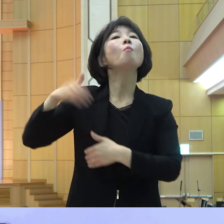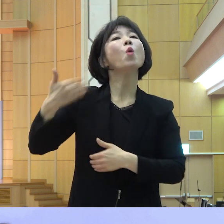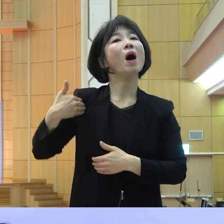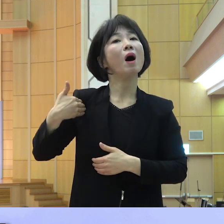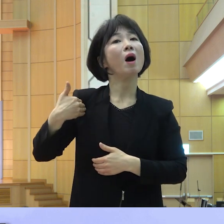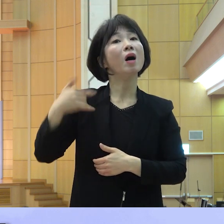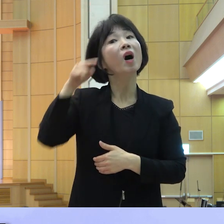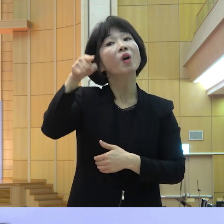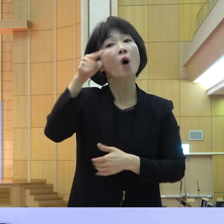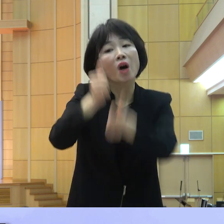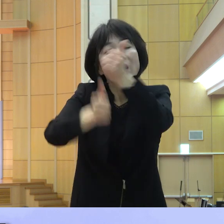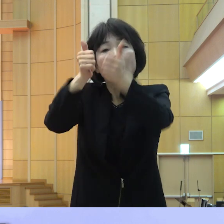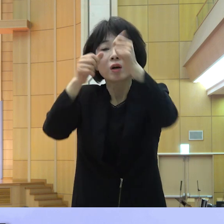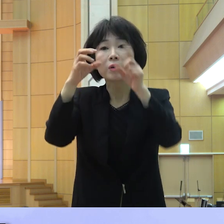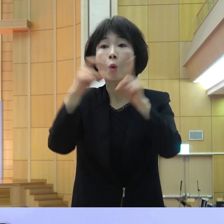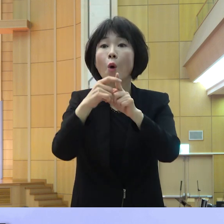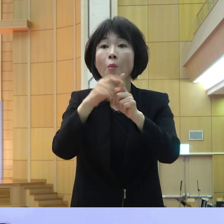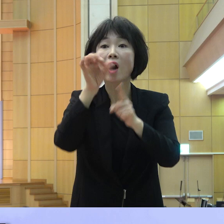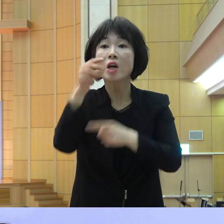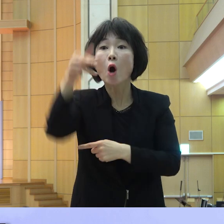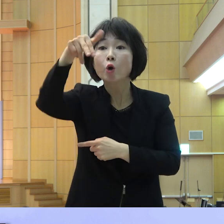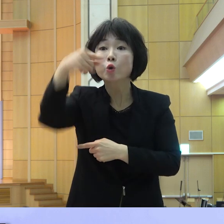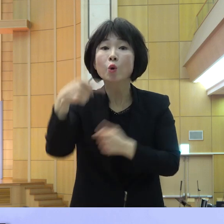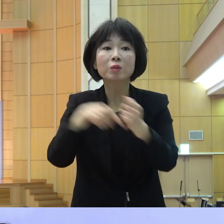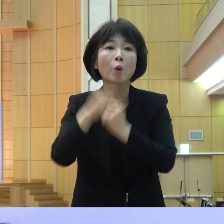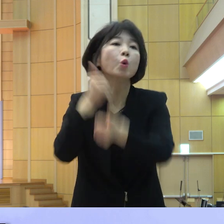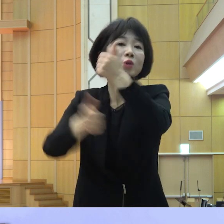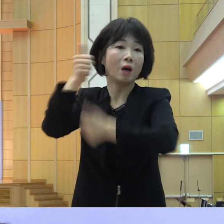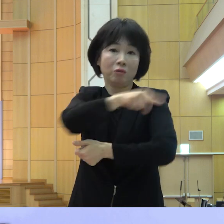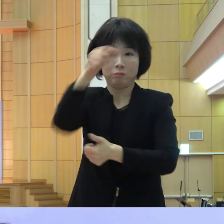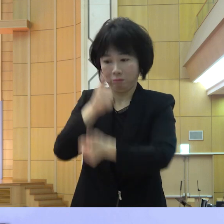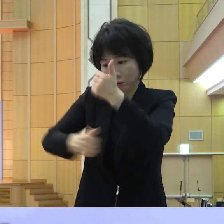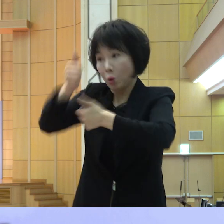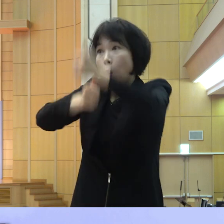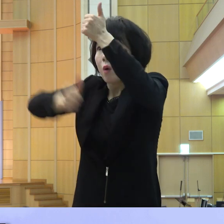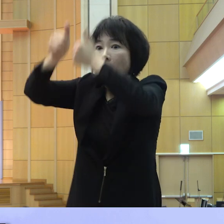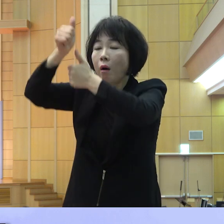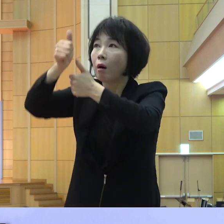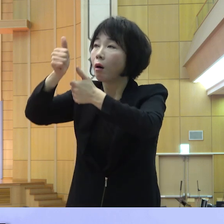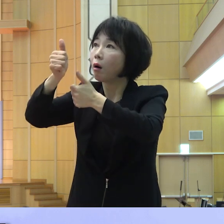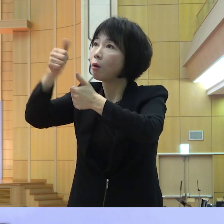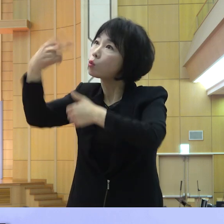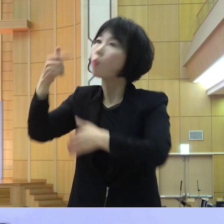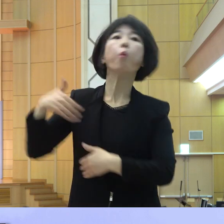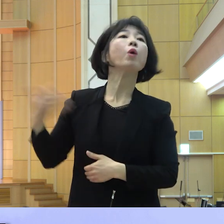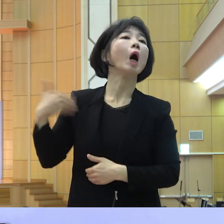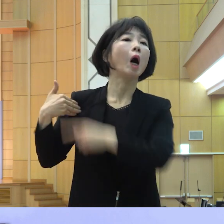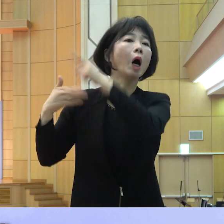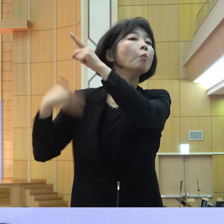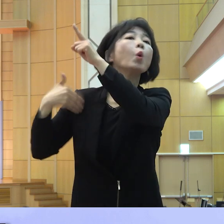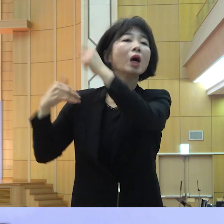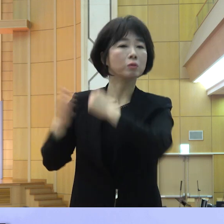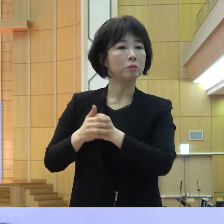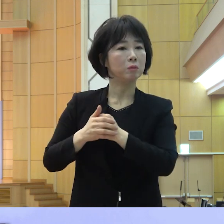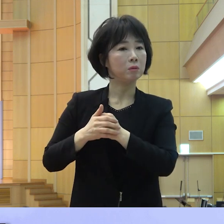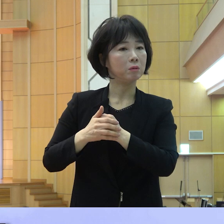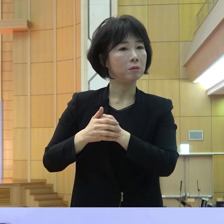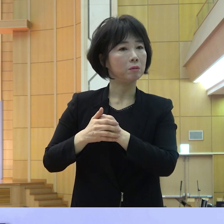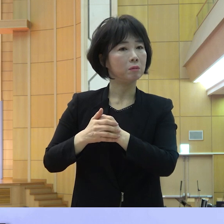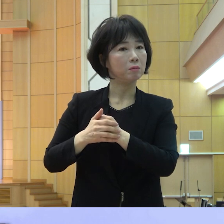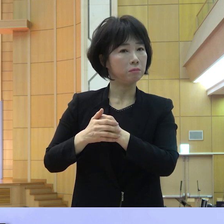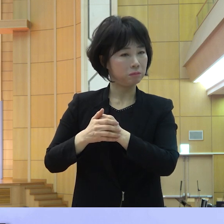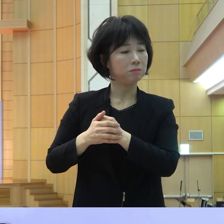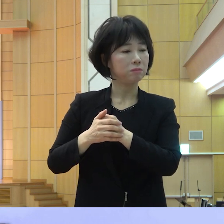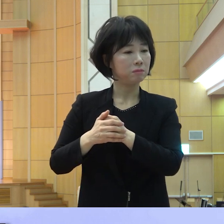말은 선조, 조상들을 말하는 겁니다. 그러니까 신명기에서 말하는 조상은